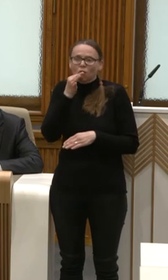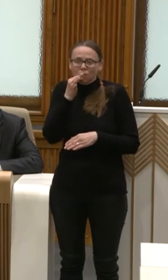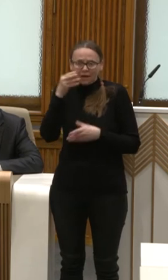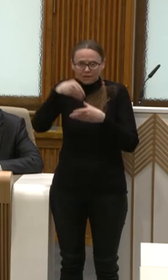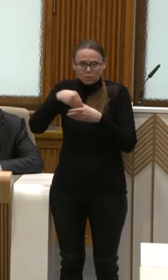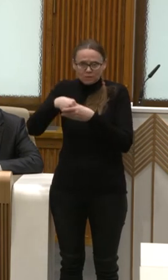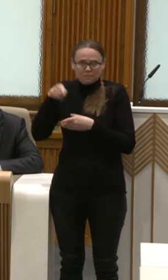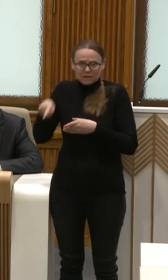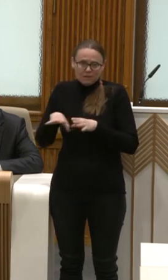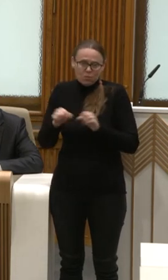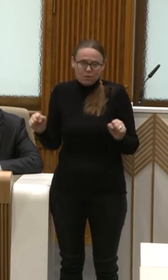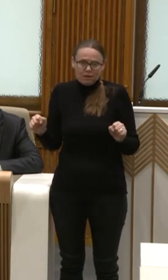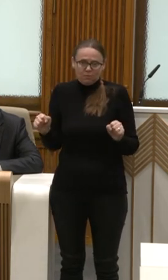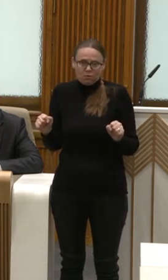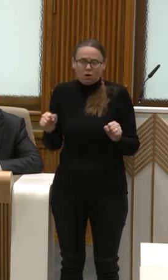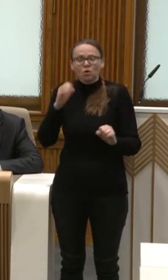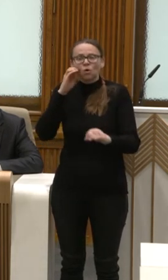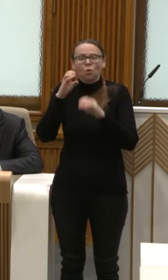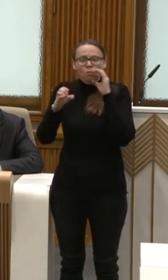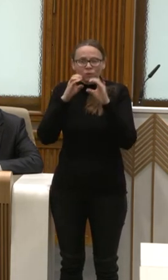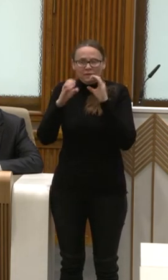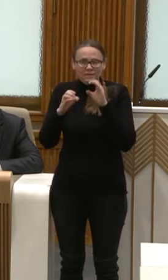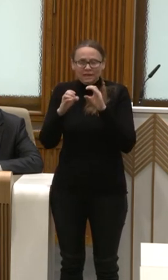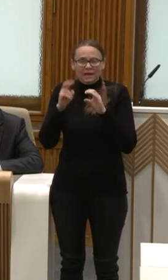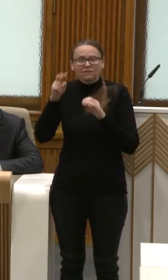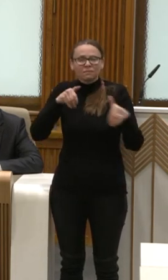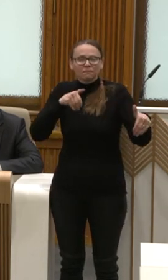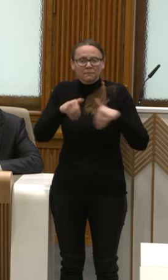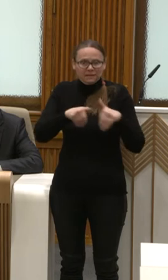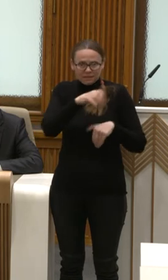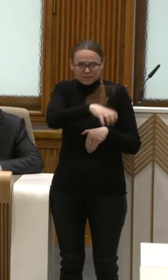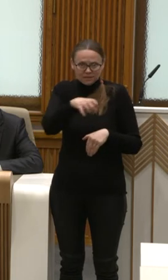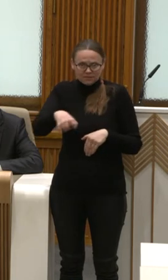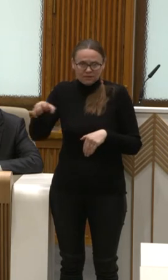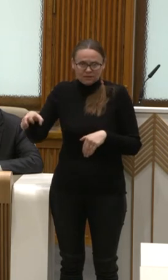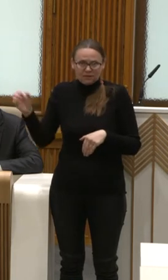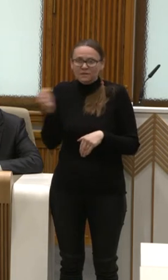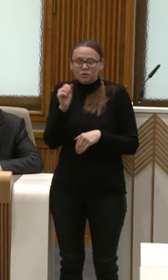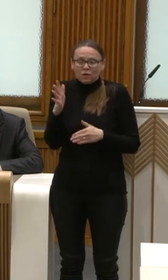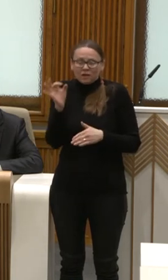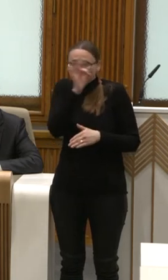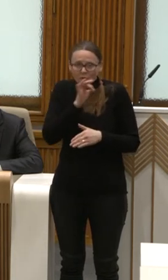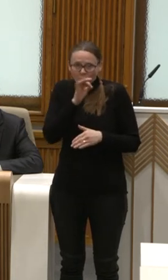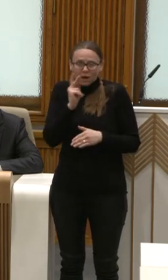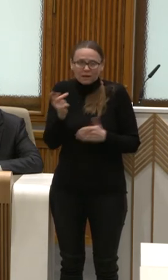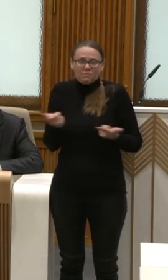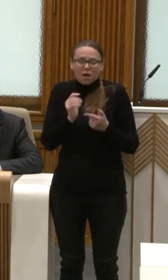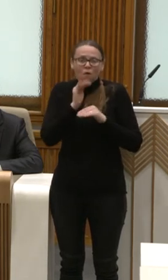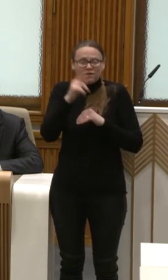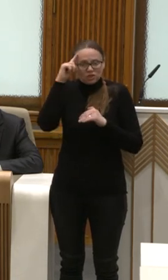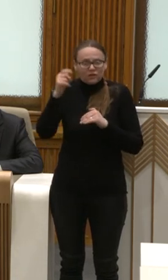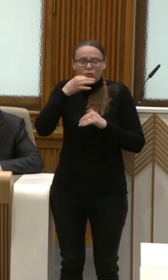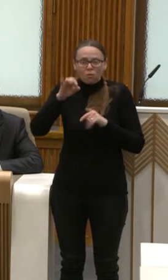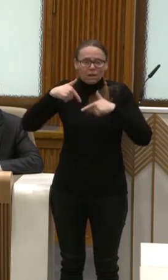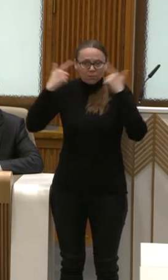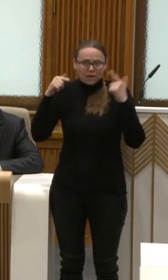vsebine teh ukrepov komunicirali v ministrstvih. Ker ni nikogar, ki bi lahko več vedel in bolje pojasnil